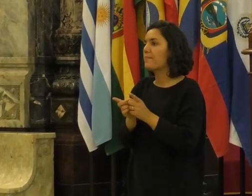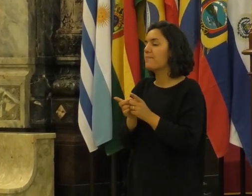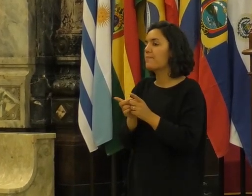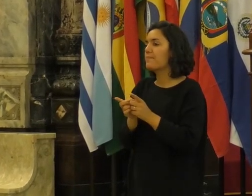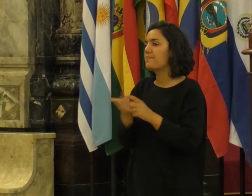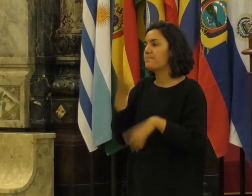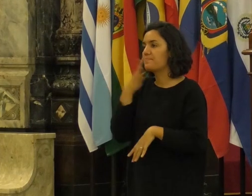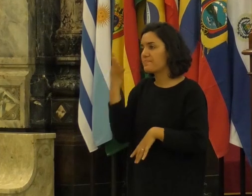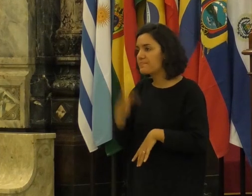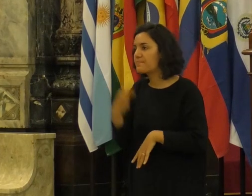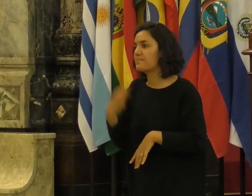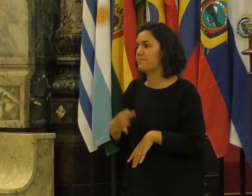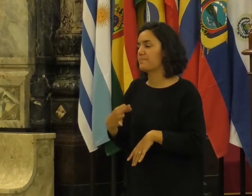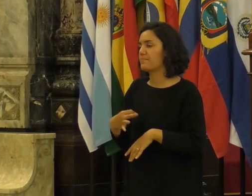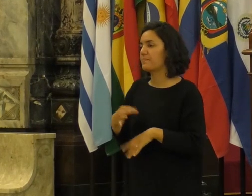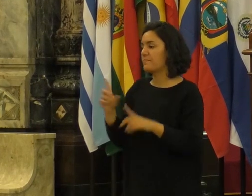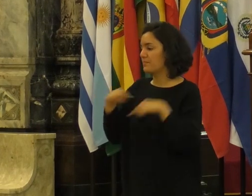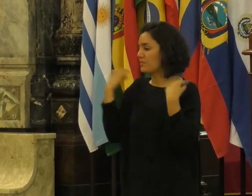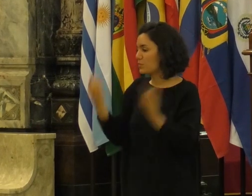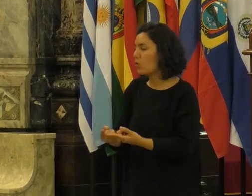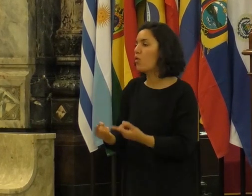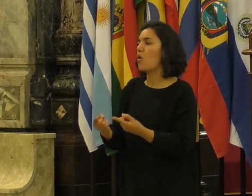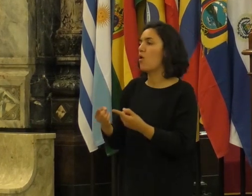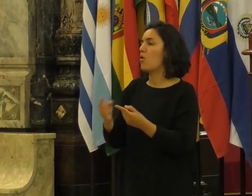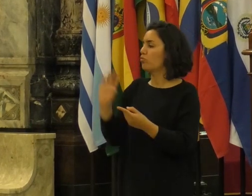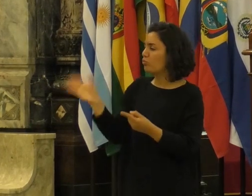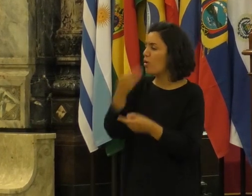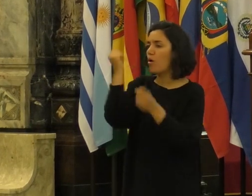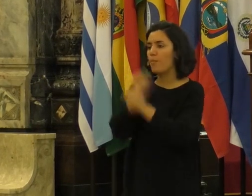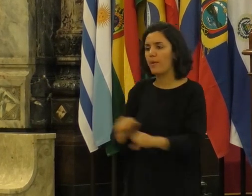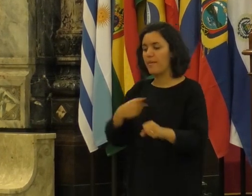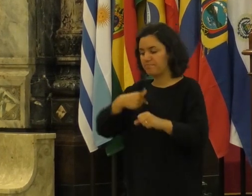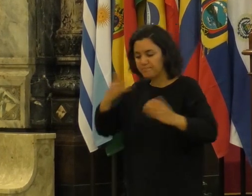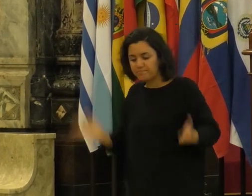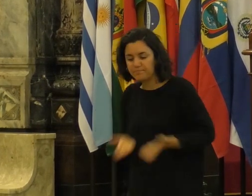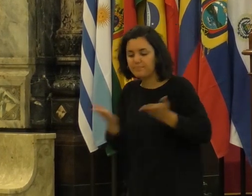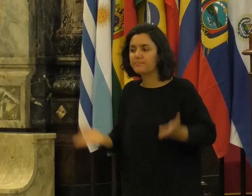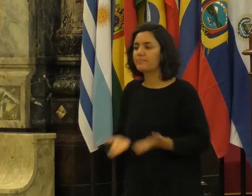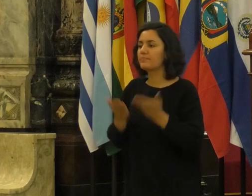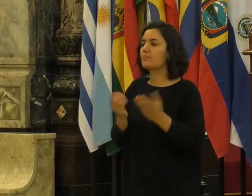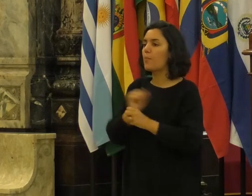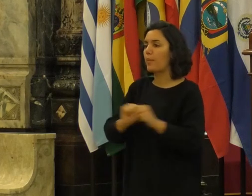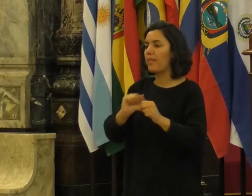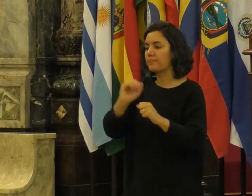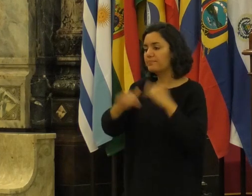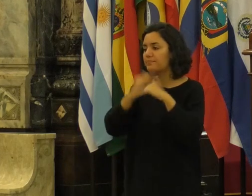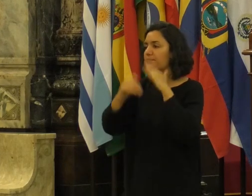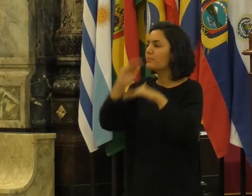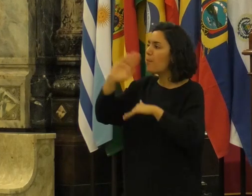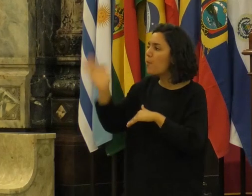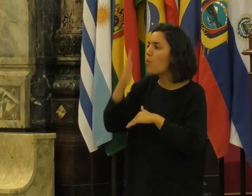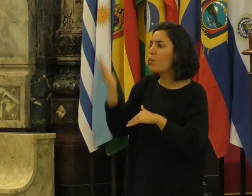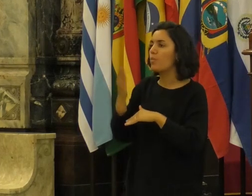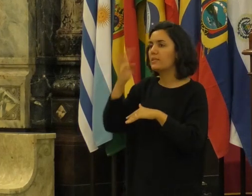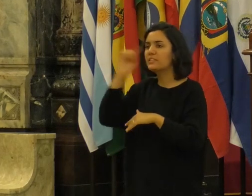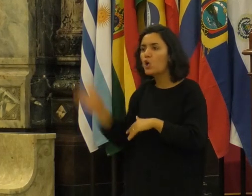sinceramente, de todo lo que nos puede activar para ser cada vez más productivo, para ser cada vez